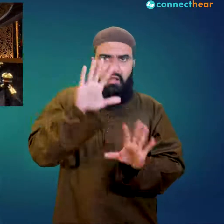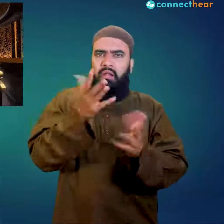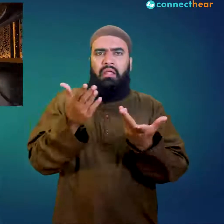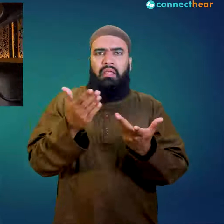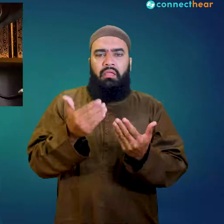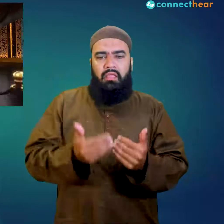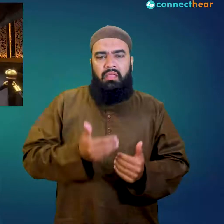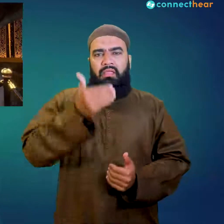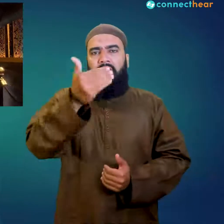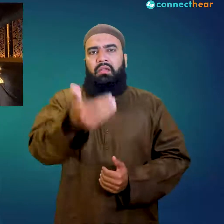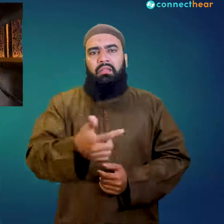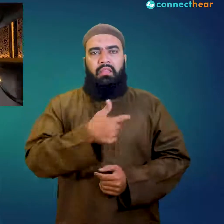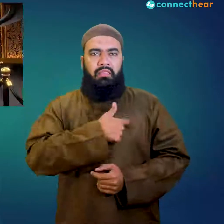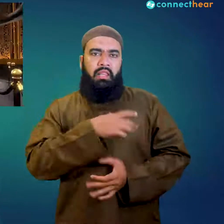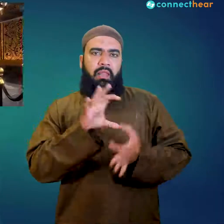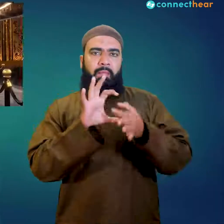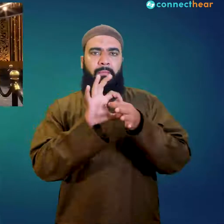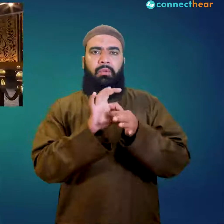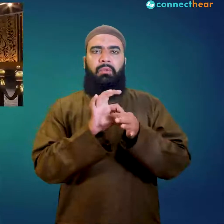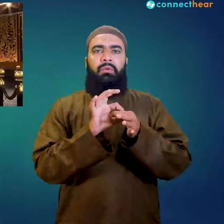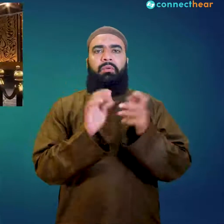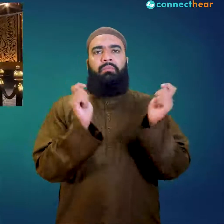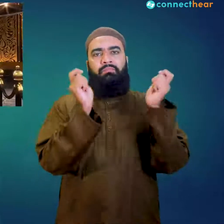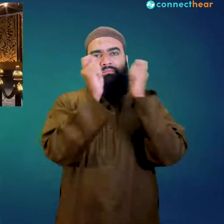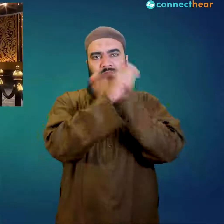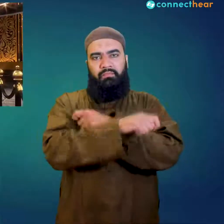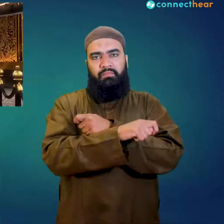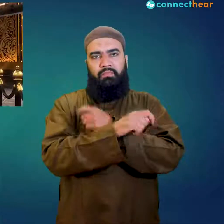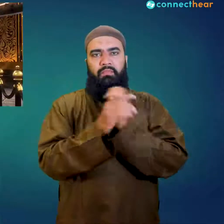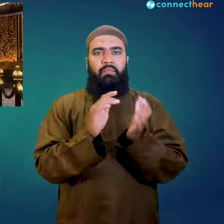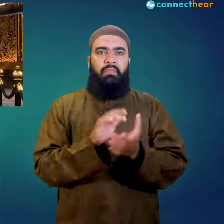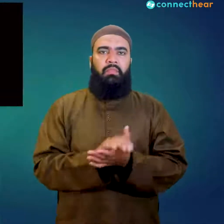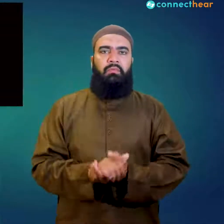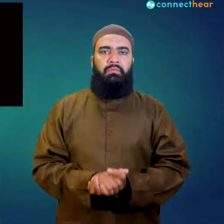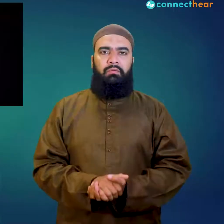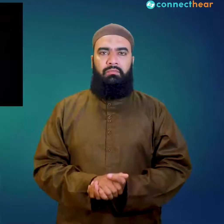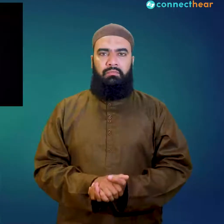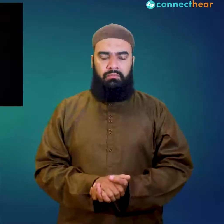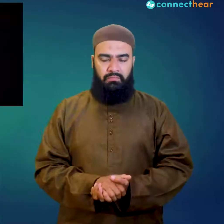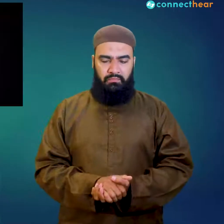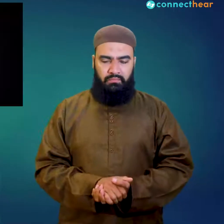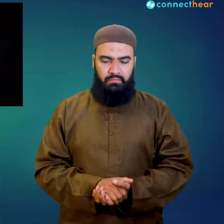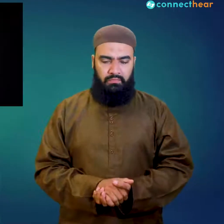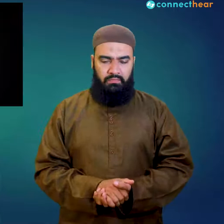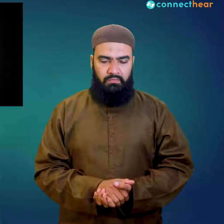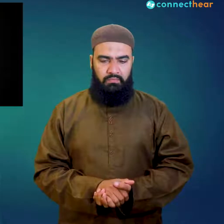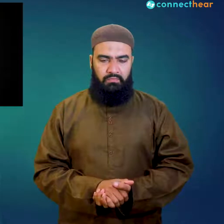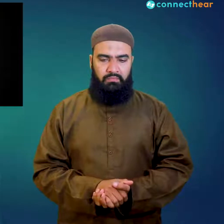نہیں کرتے یا دلوں پر قفل لگ رہے ہیں؟